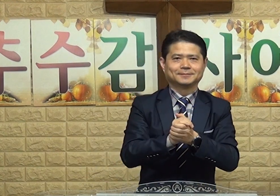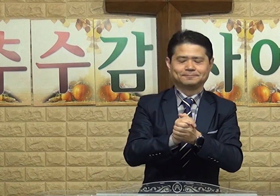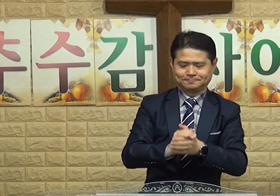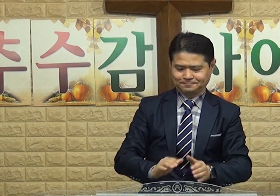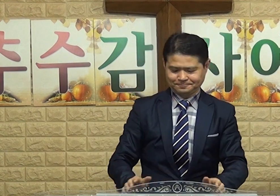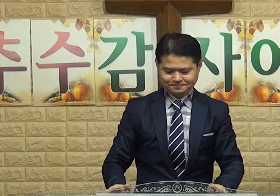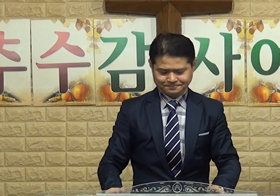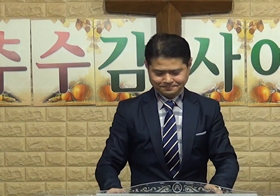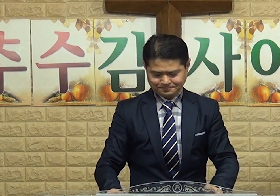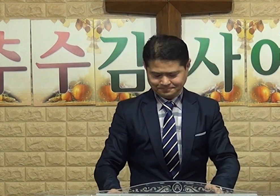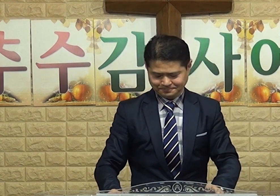바랍니다.